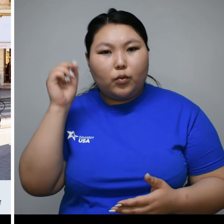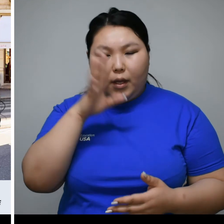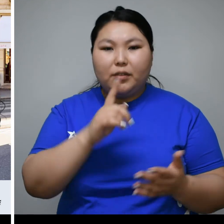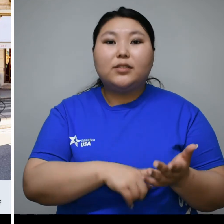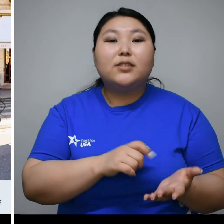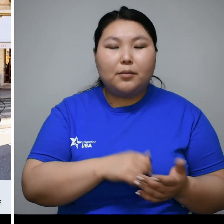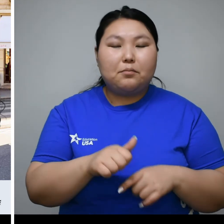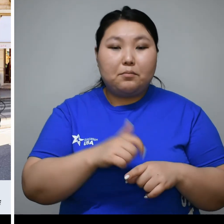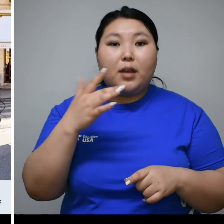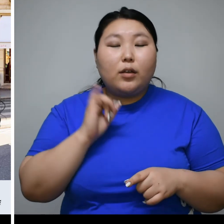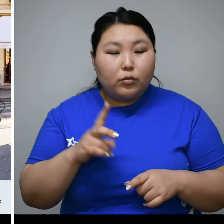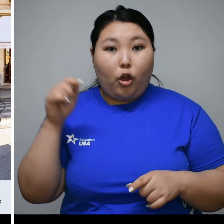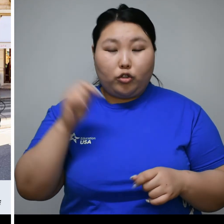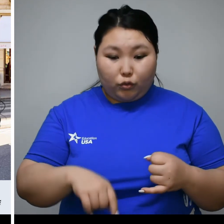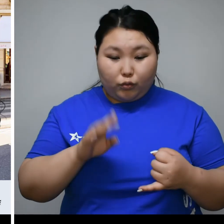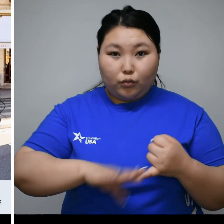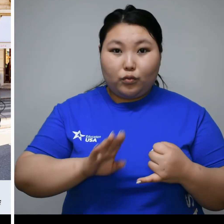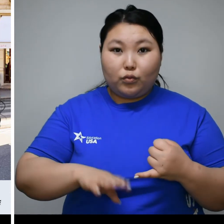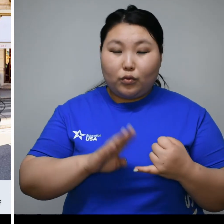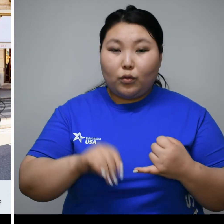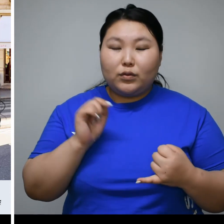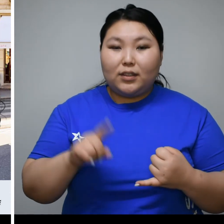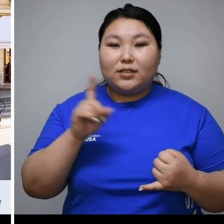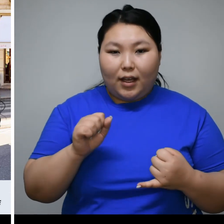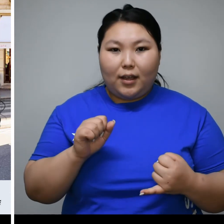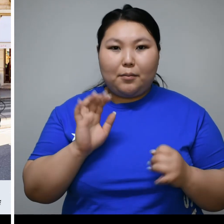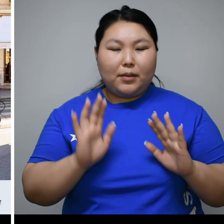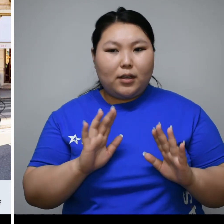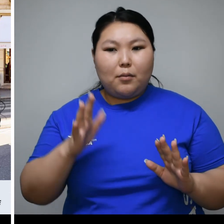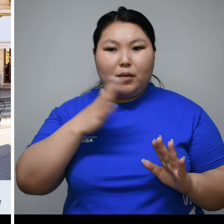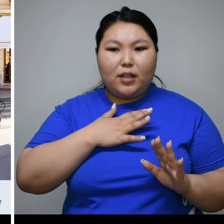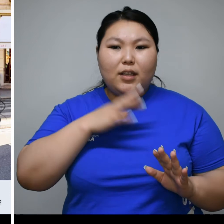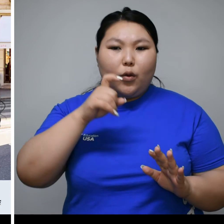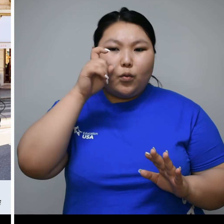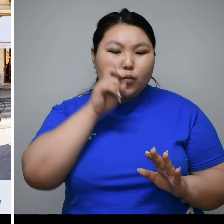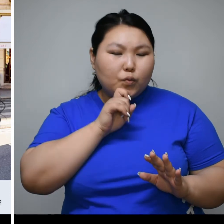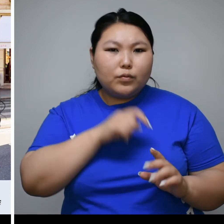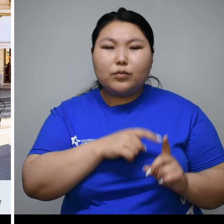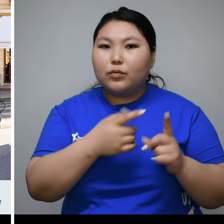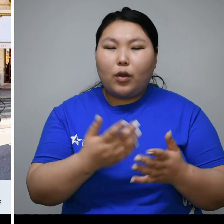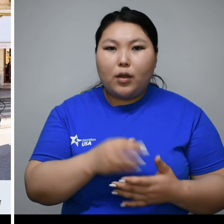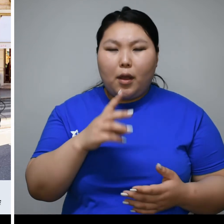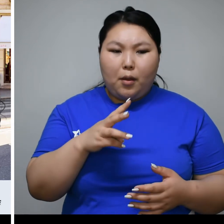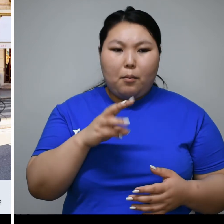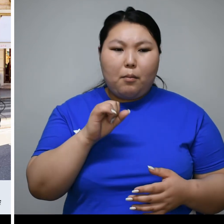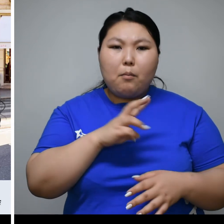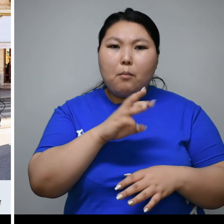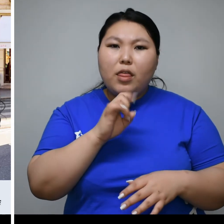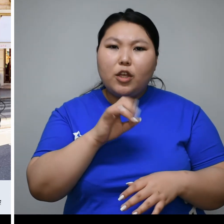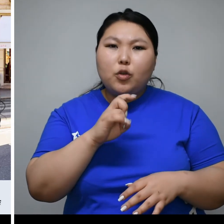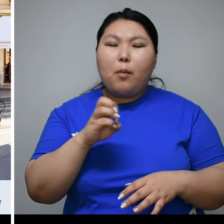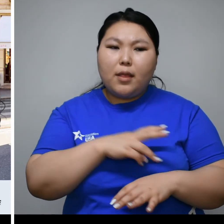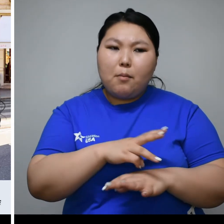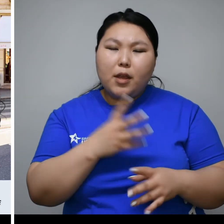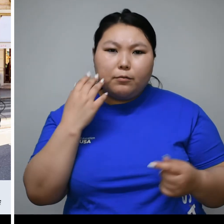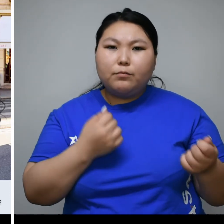уу эрэхтэйгээ бэлдээд байсан чинь одоо сүлд яг за байж гараа миний яг хүсэж байгаа юм чинь Management of